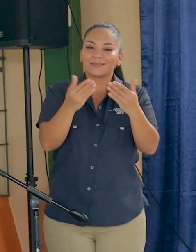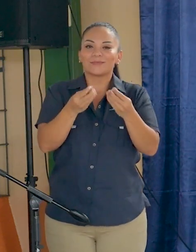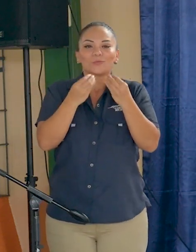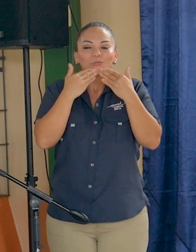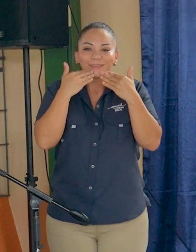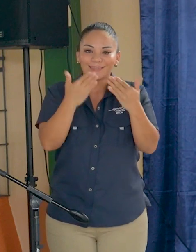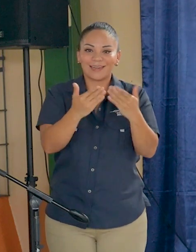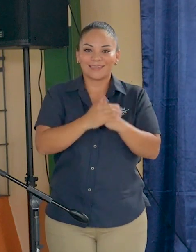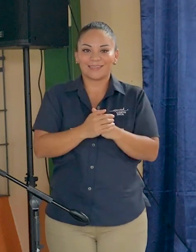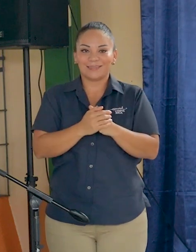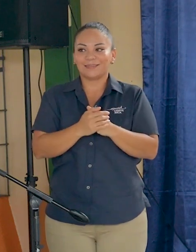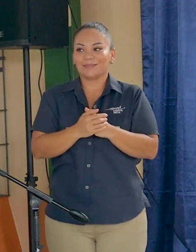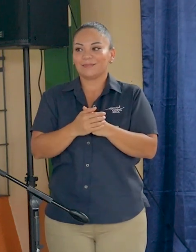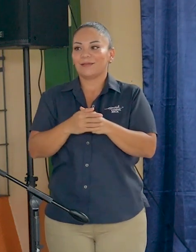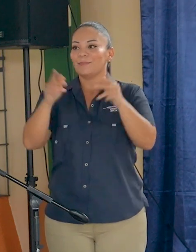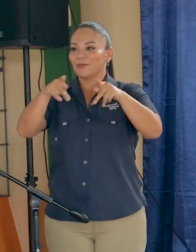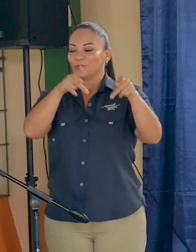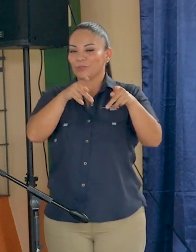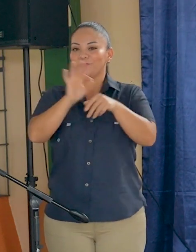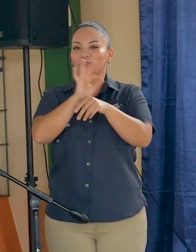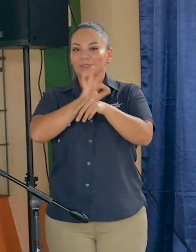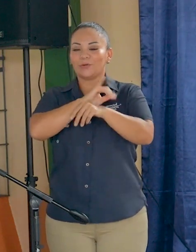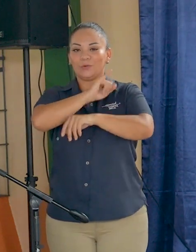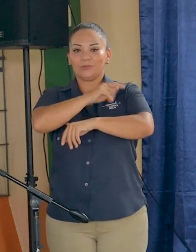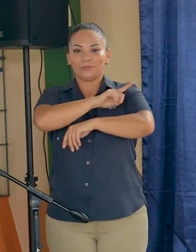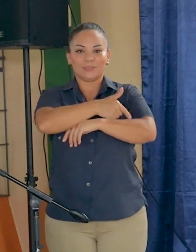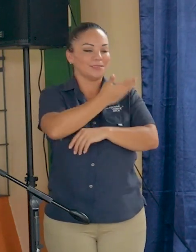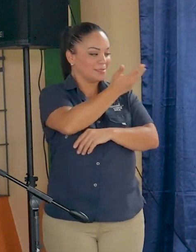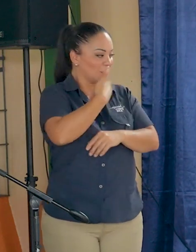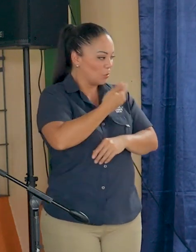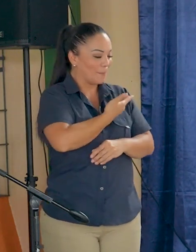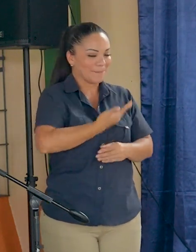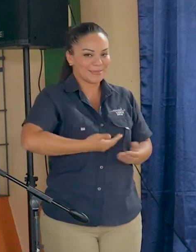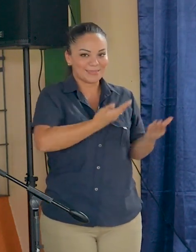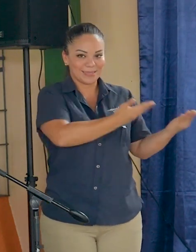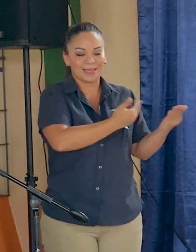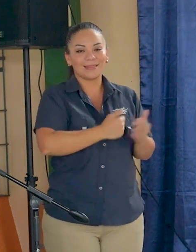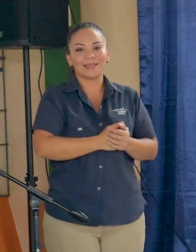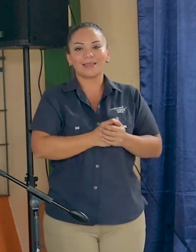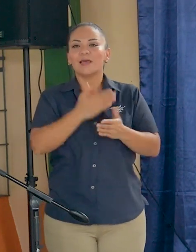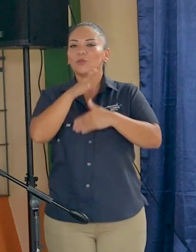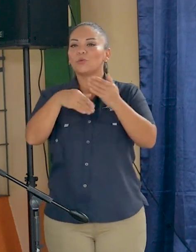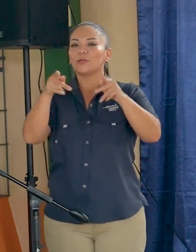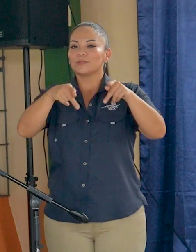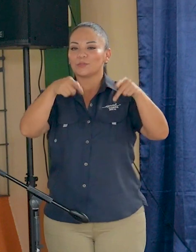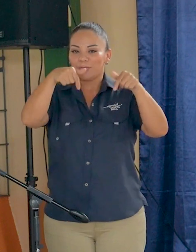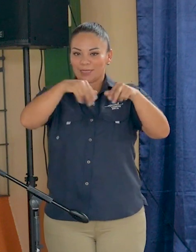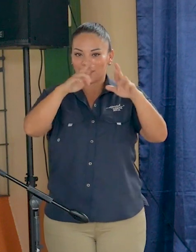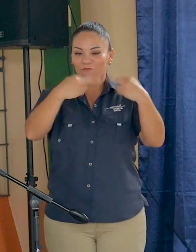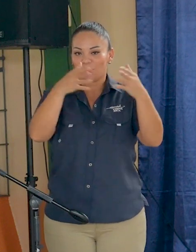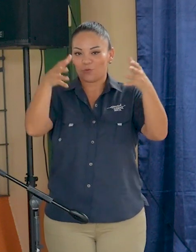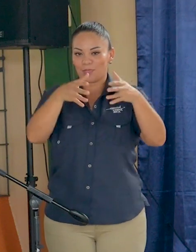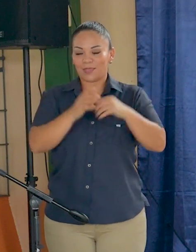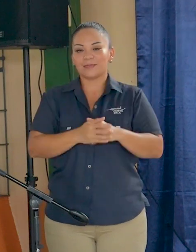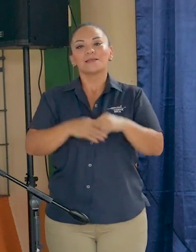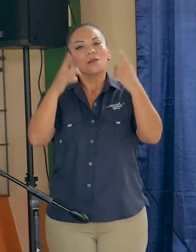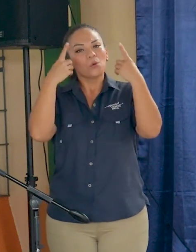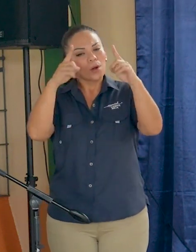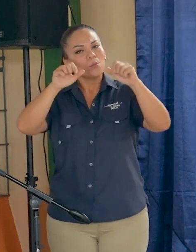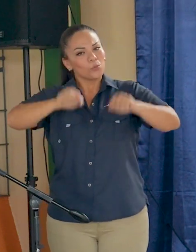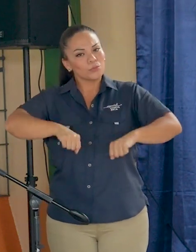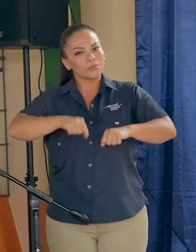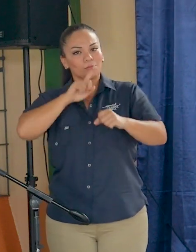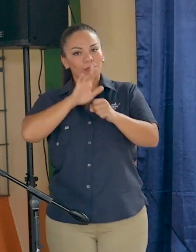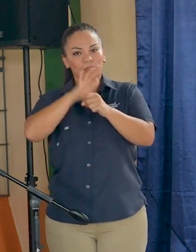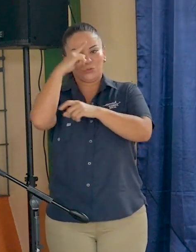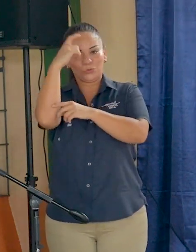gracias, señores de la Junta de Protección Social, señor presidente y demás personas aquí reunidas que hicieron posible este